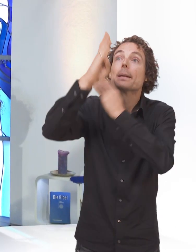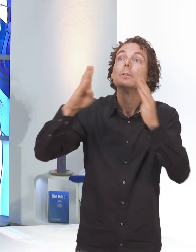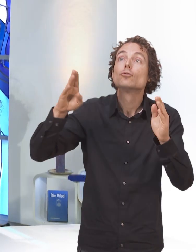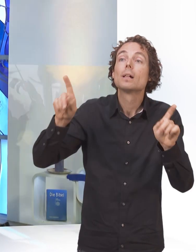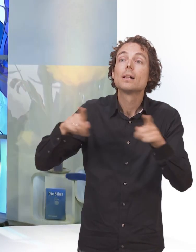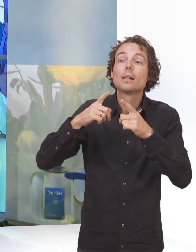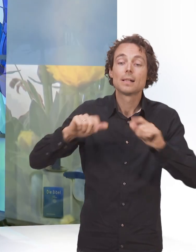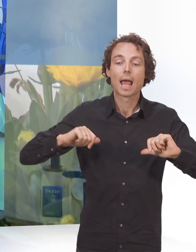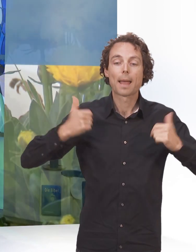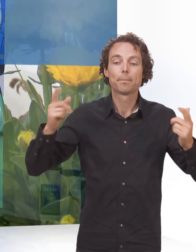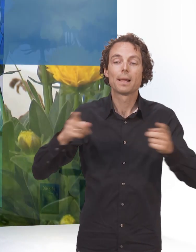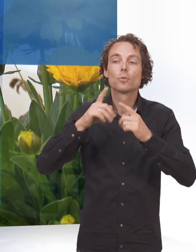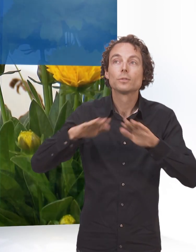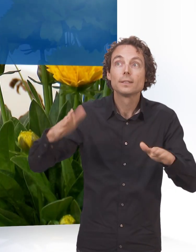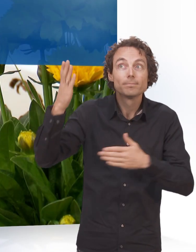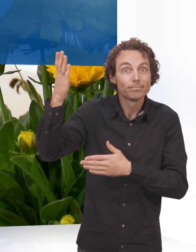Lebensmelodie.